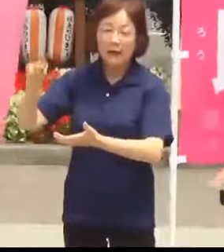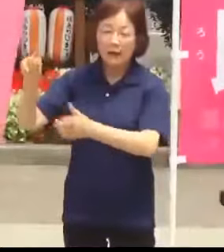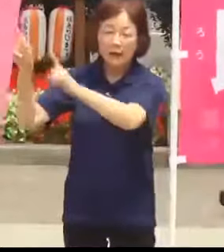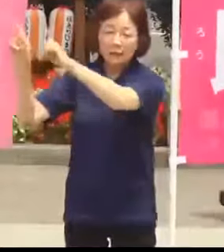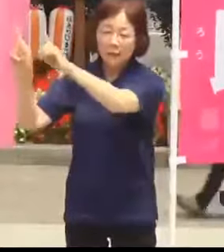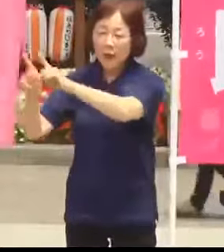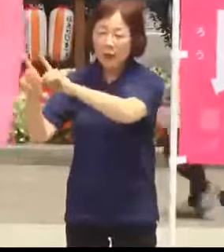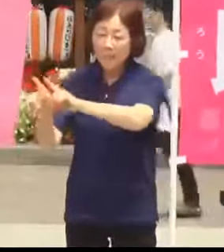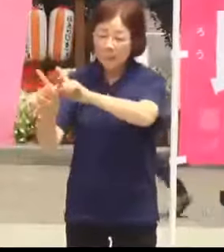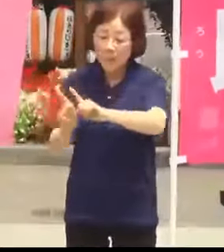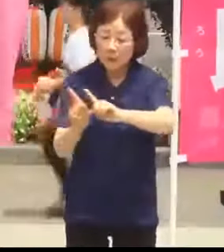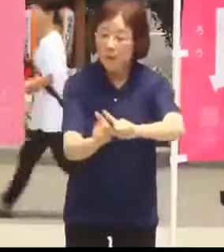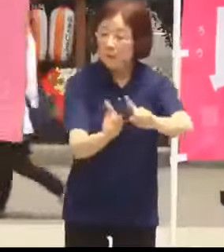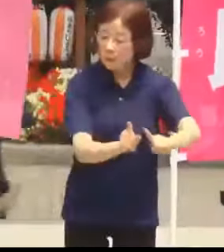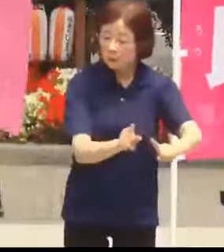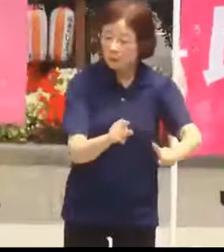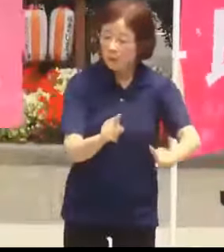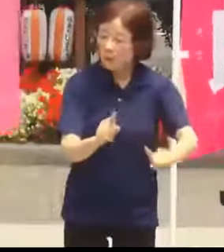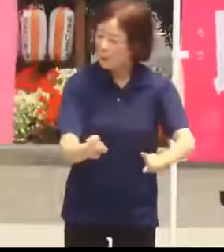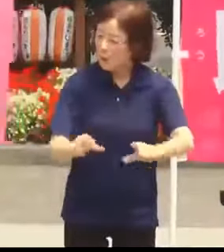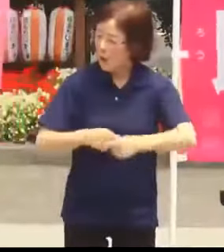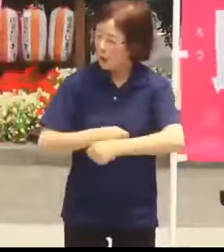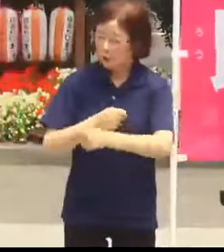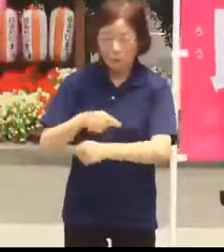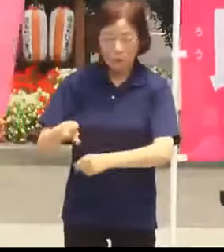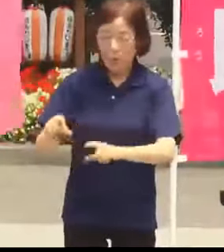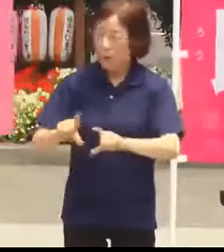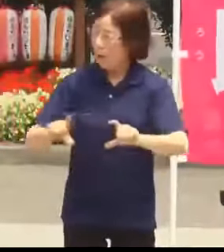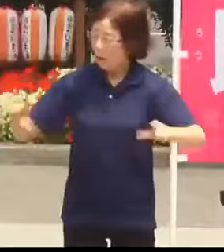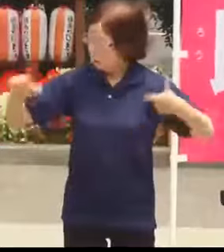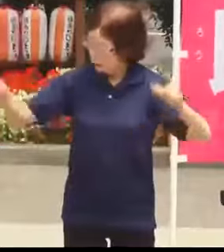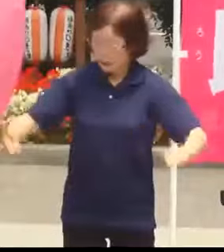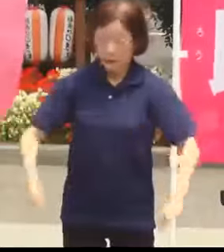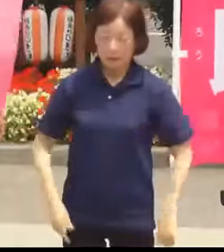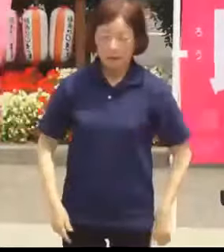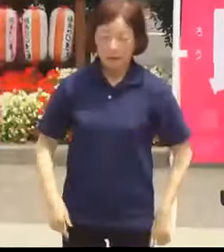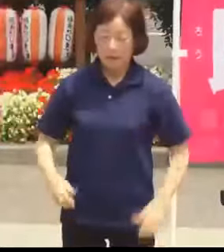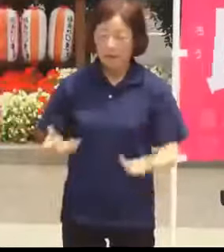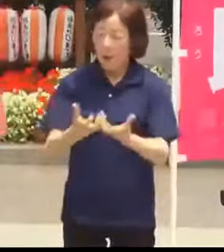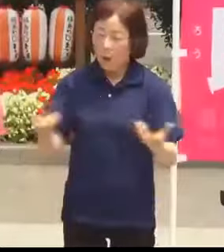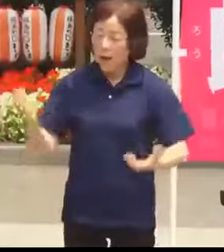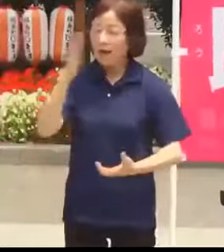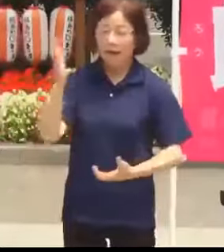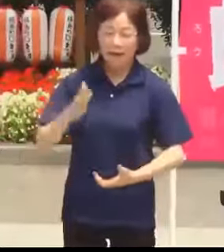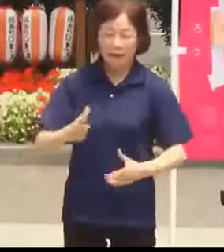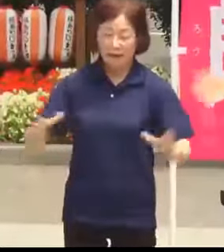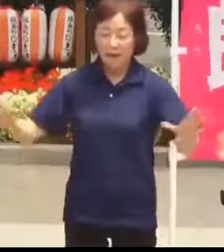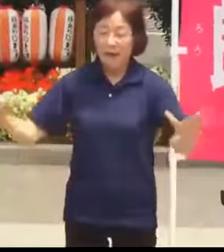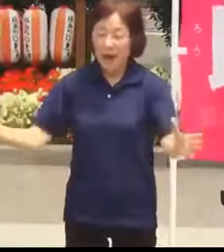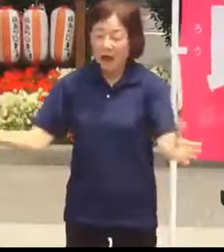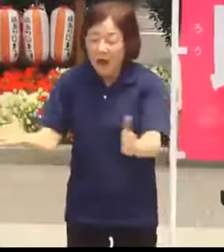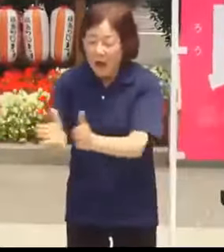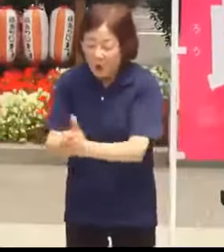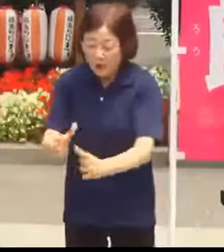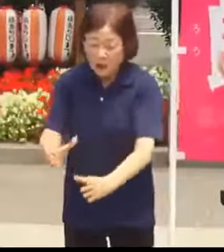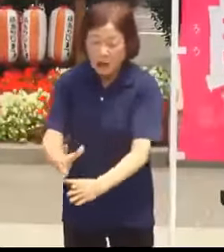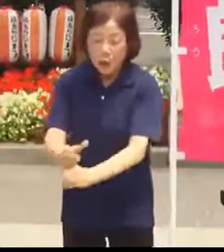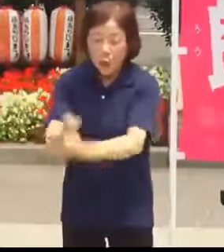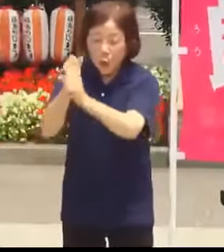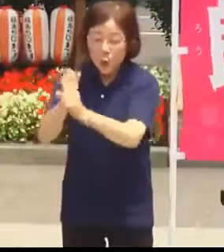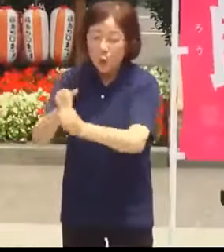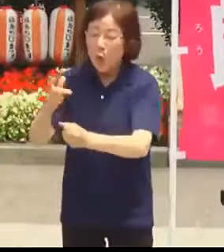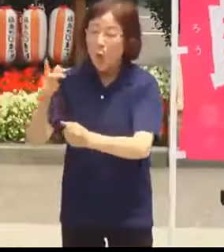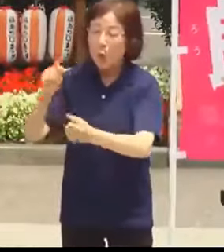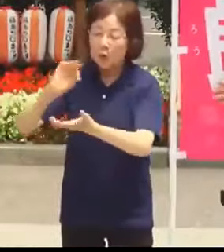下がっていくことになるこんな不公平な撮り方ないでしょ分離しない総合で取る総合